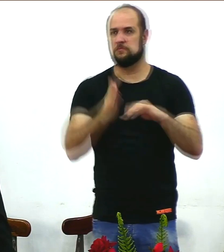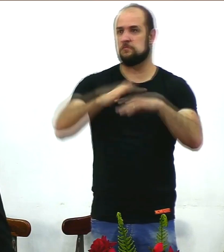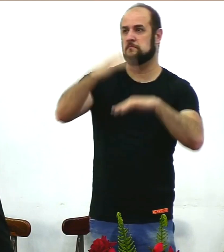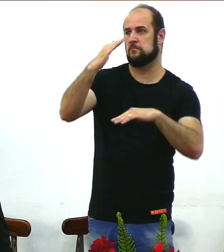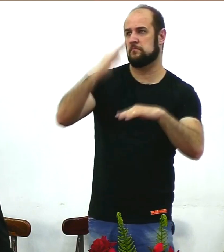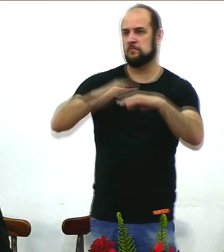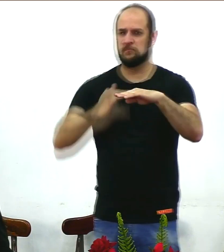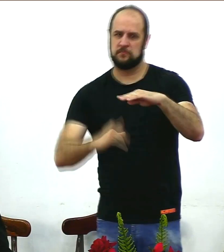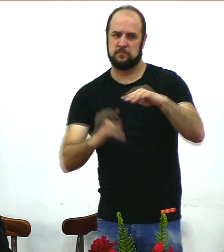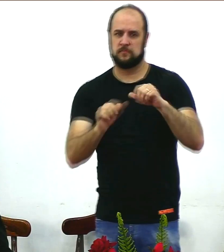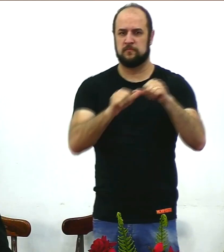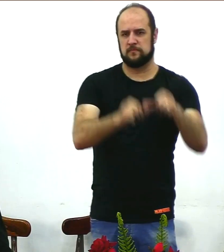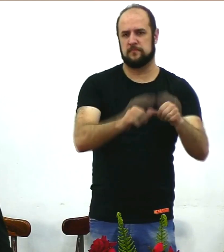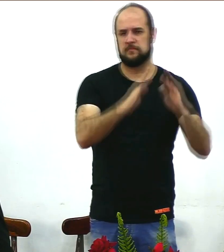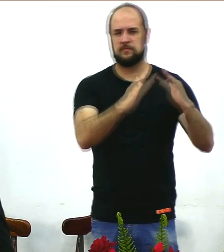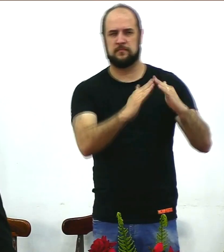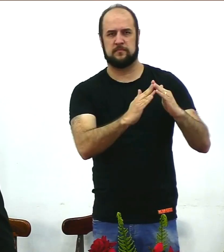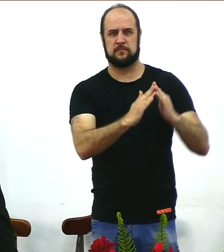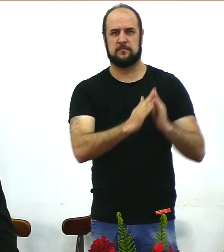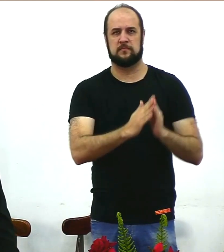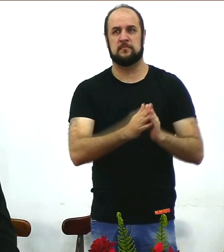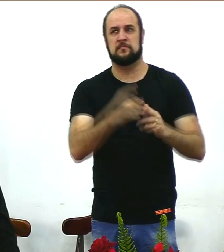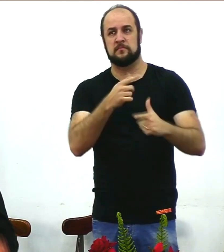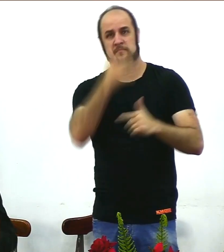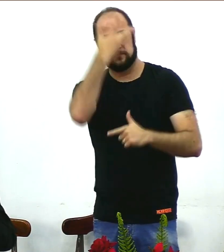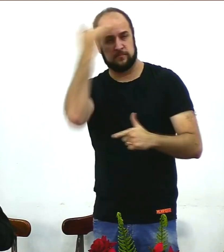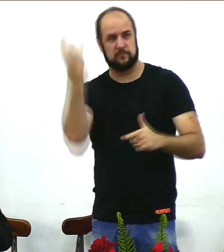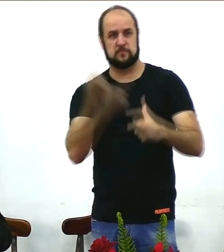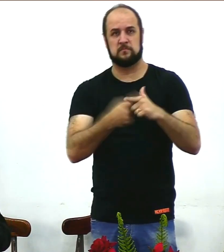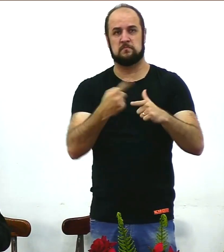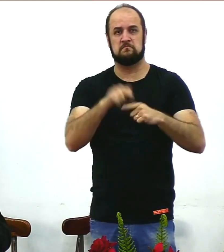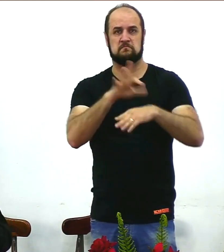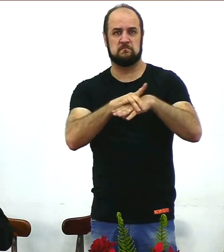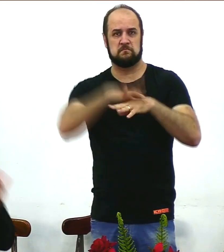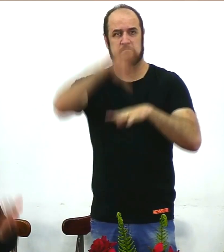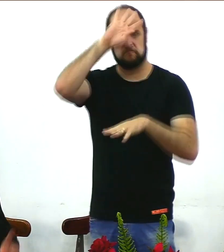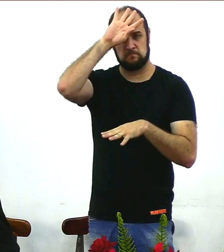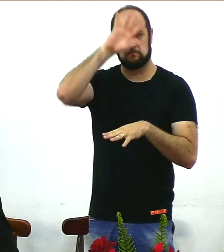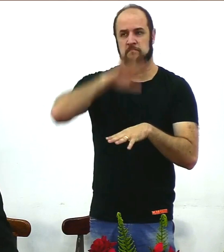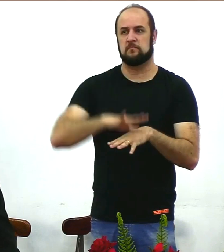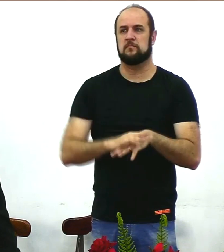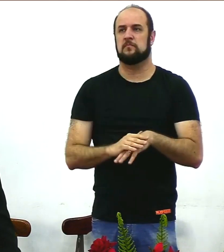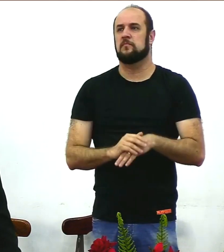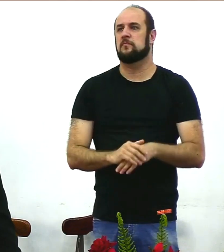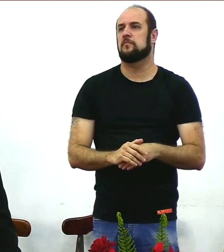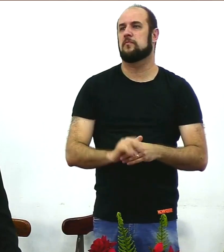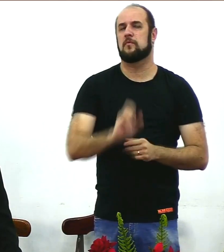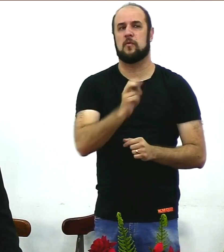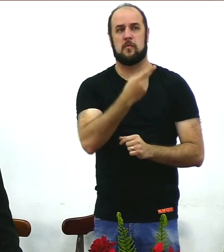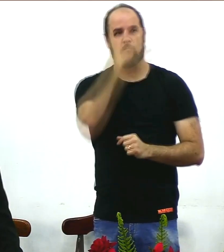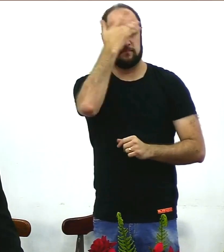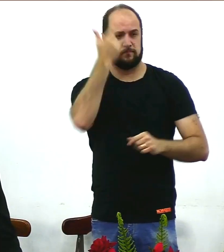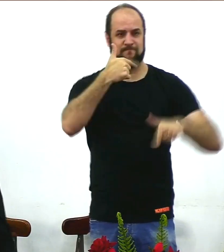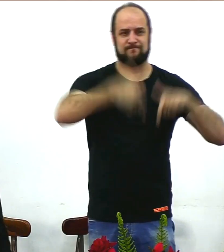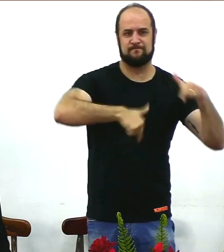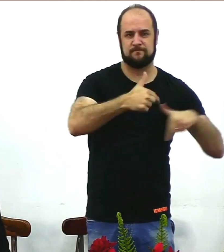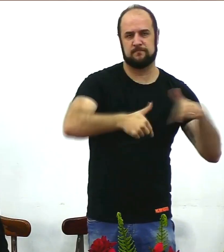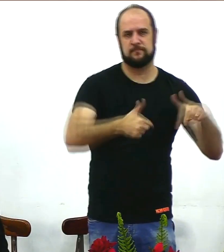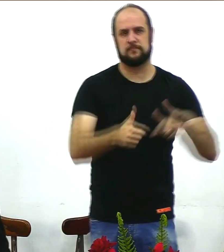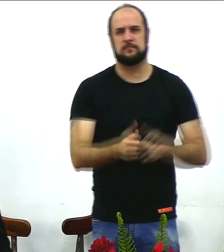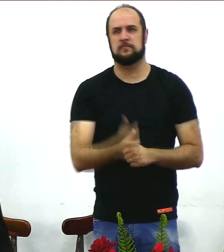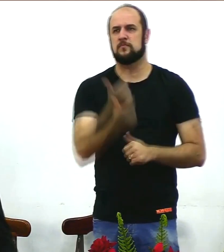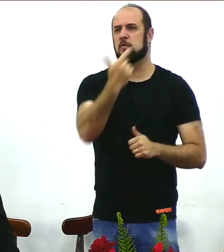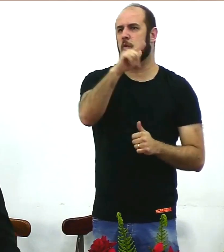menos, irmãos de fator de risco, irmãos com comorbidades, irmãos com